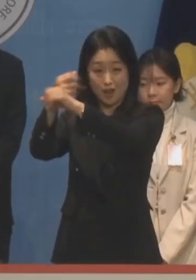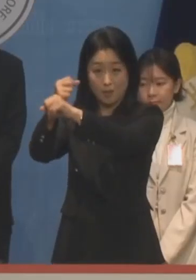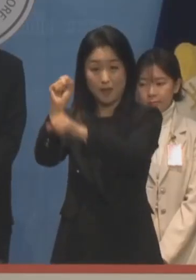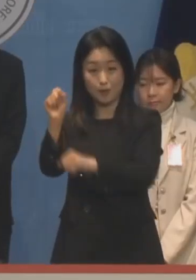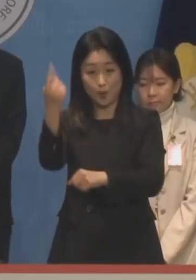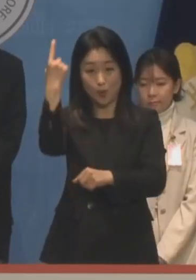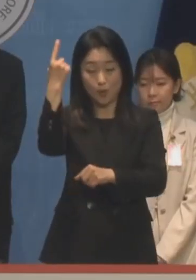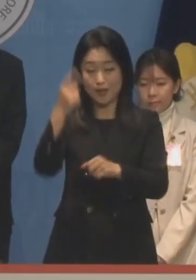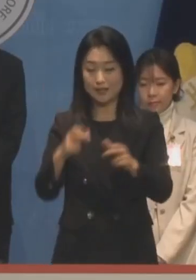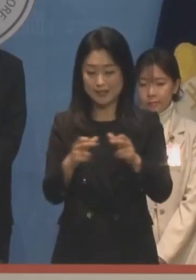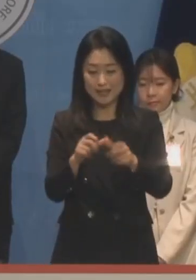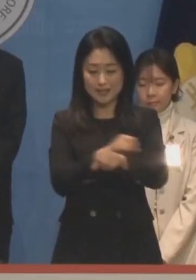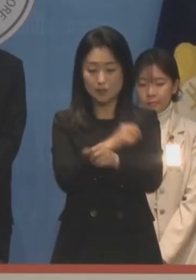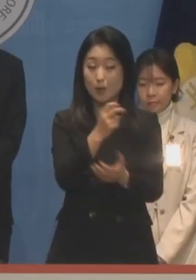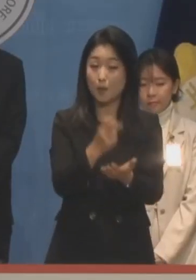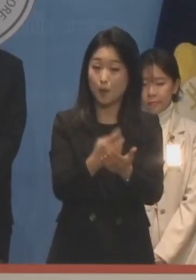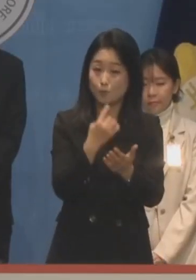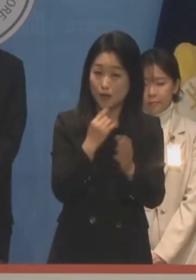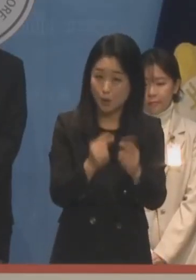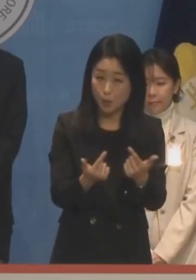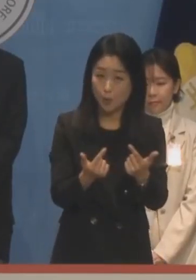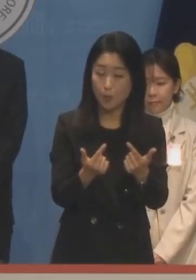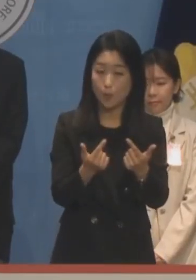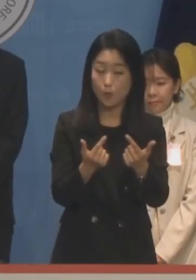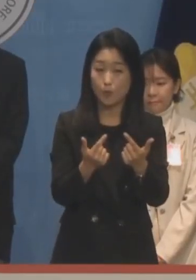장애인 특별법뿐만 아니라